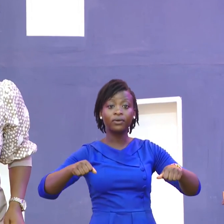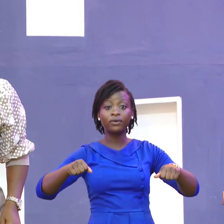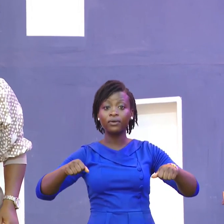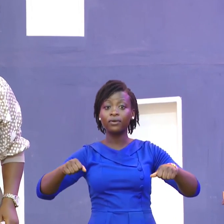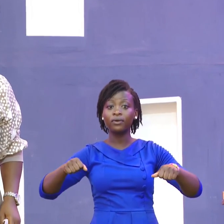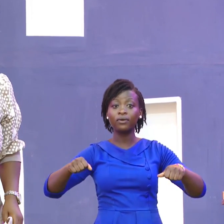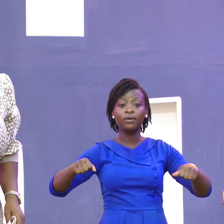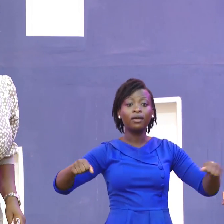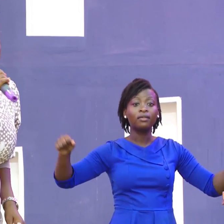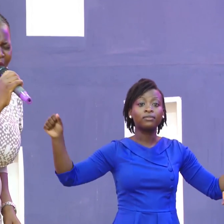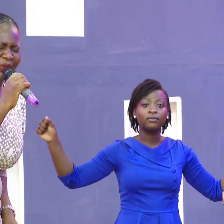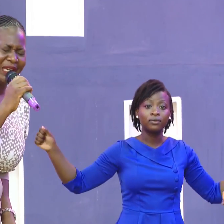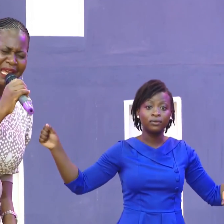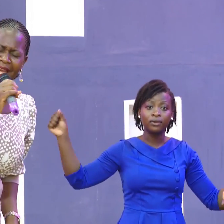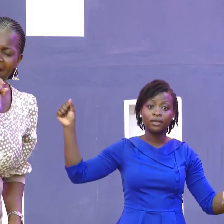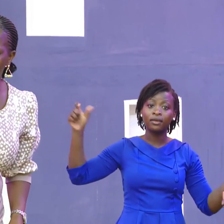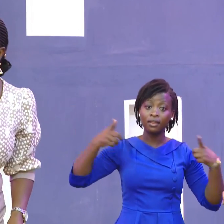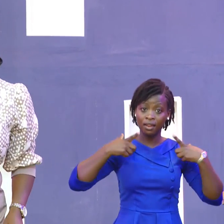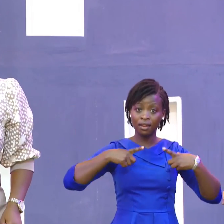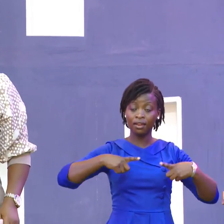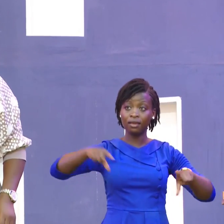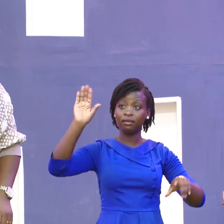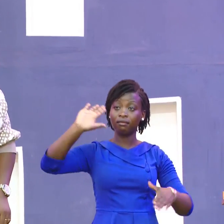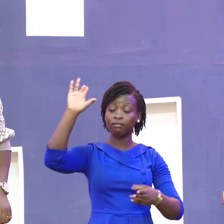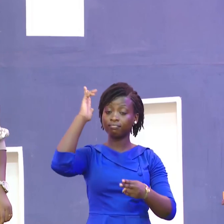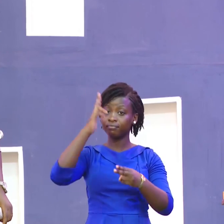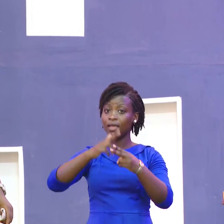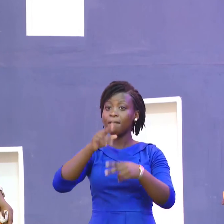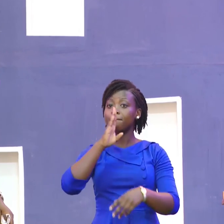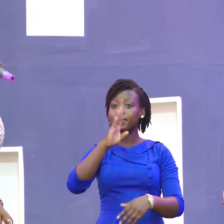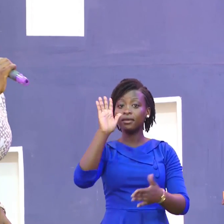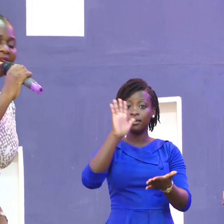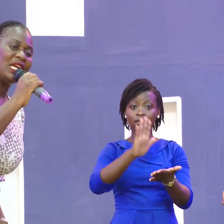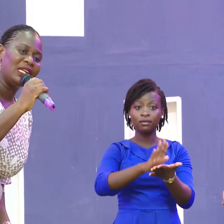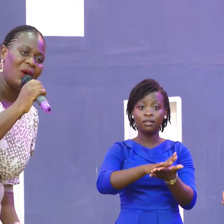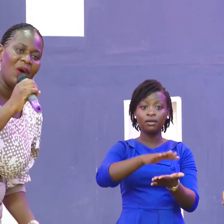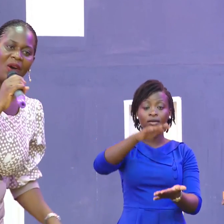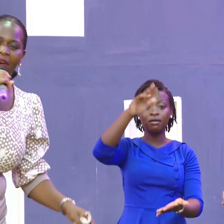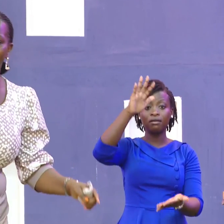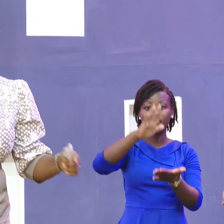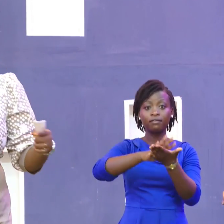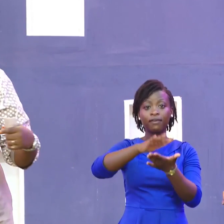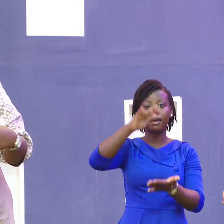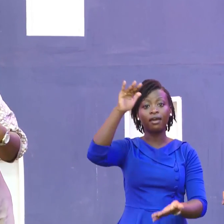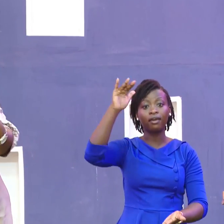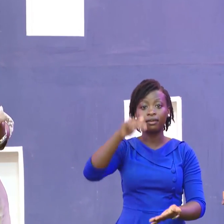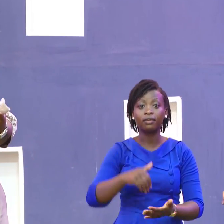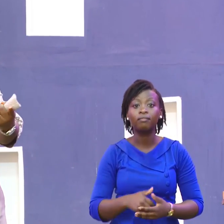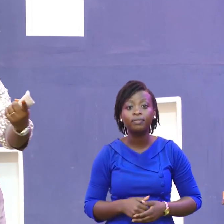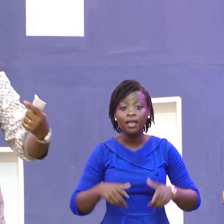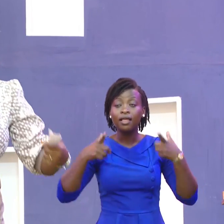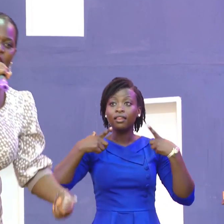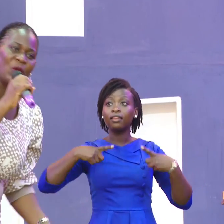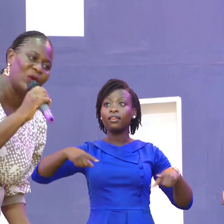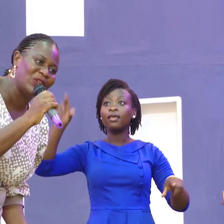able. So let your name be glorified. Let